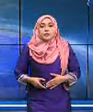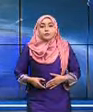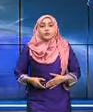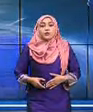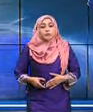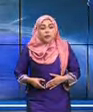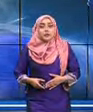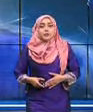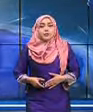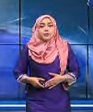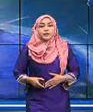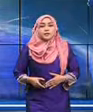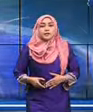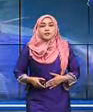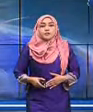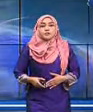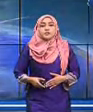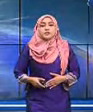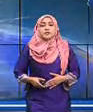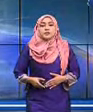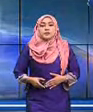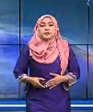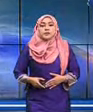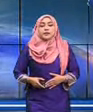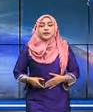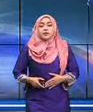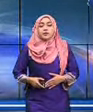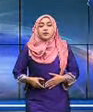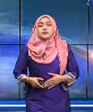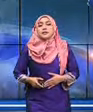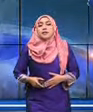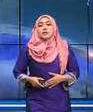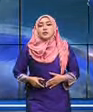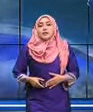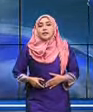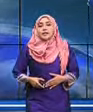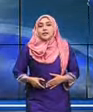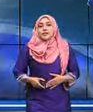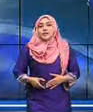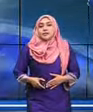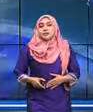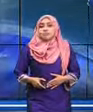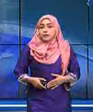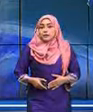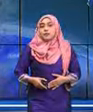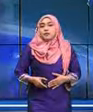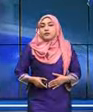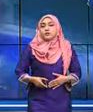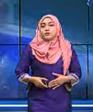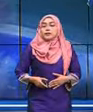memberi tumpuan kepada program pengajian semula di samping meningkatkan penguatkuasaan supaya tidak ada pekerja asing baru dibawa masuk ke dalam